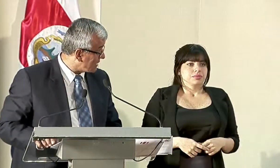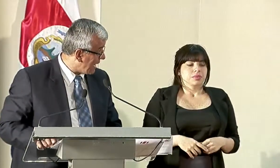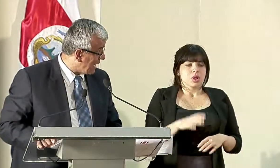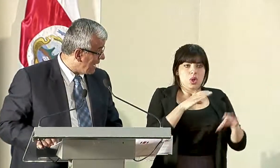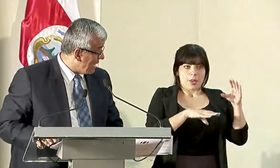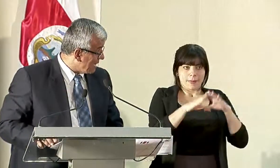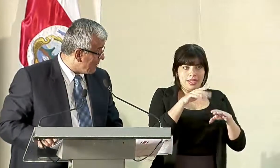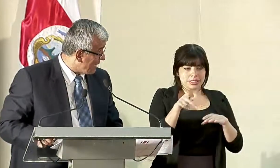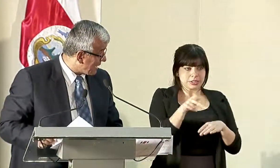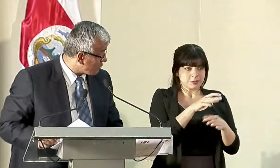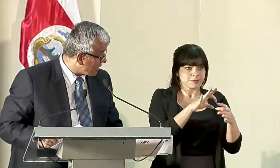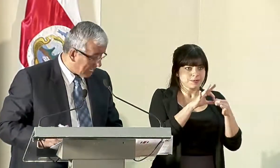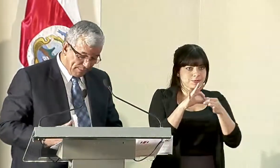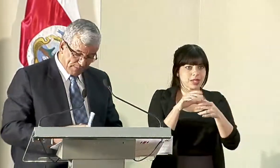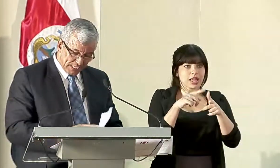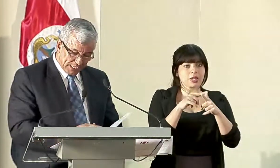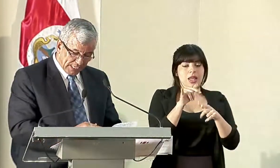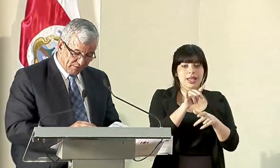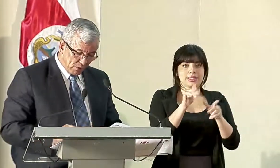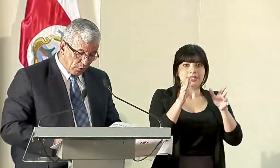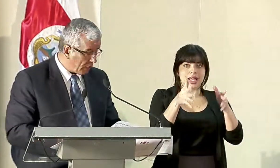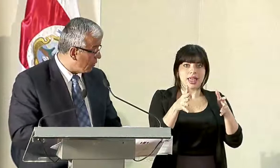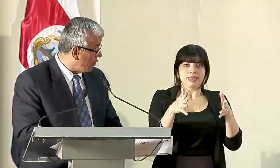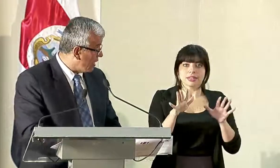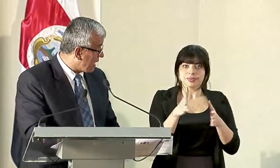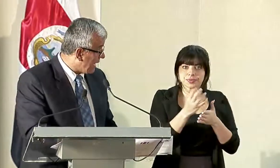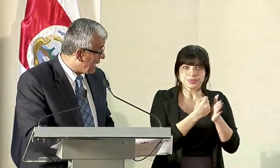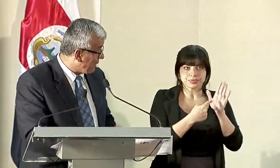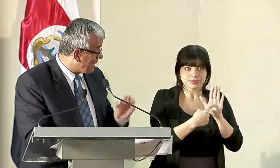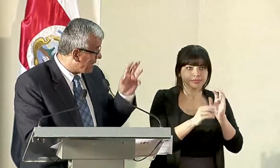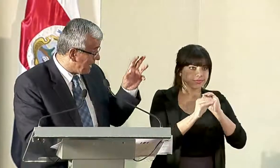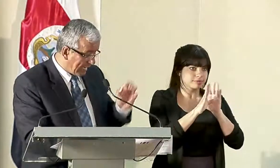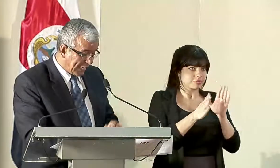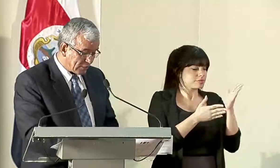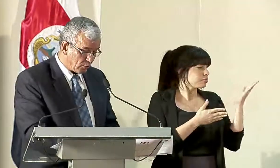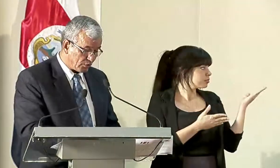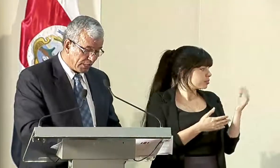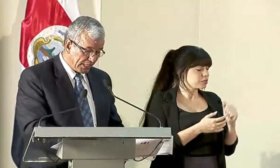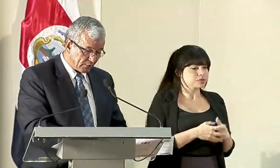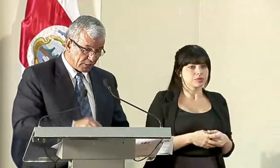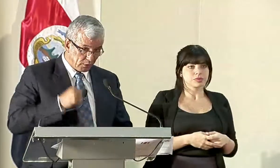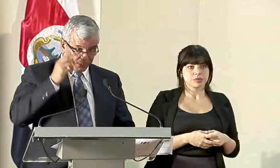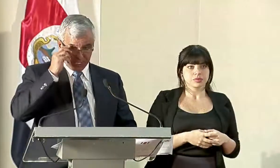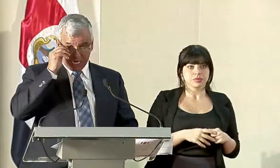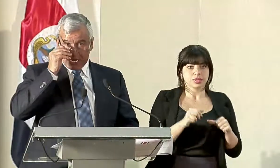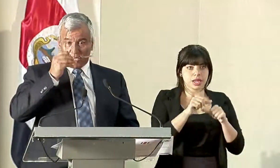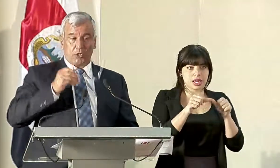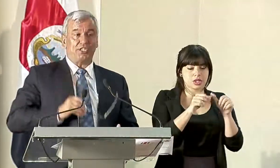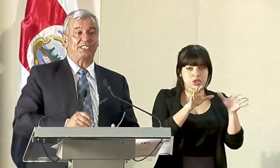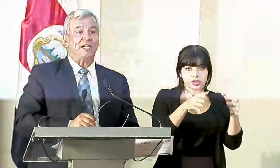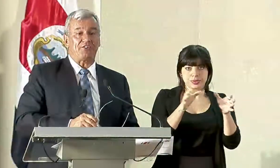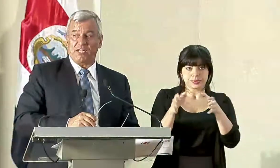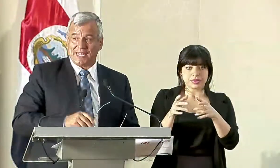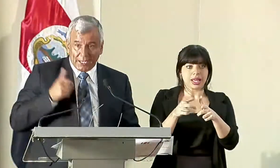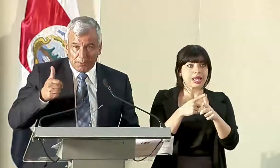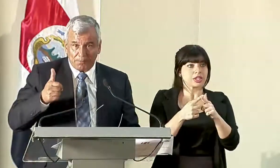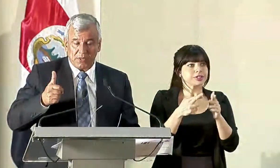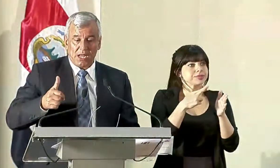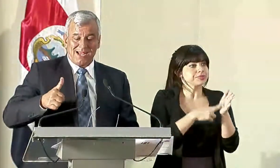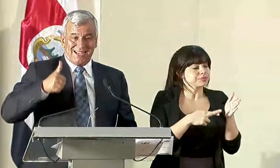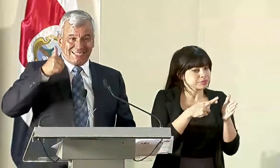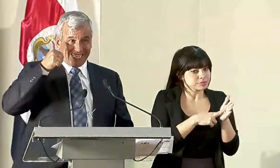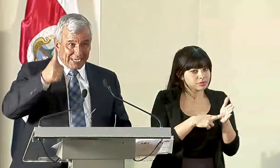actividad comercial. De manera que eso queda recogido claramente en estos sectores. Entonces,